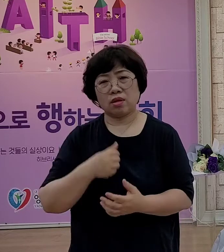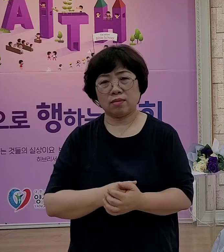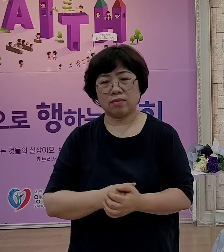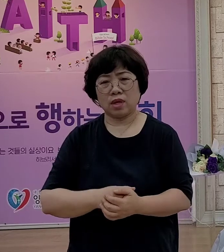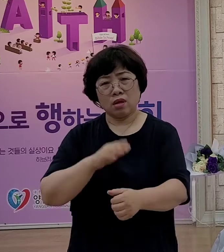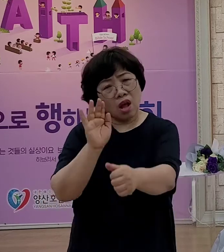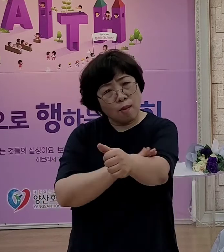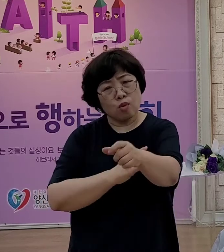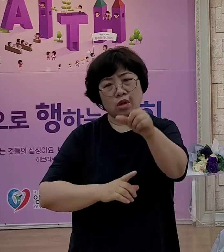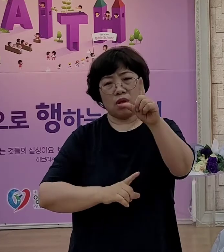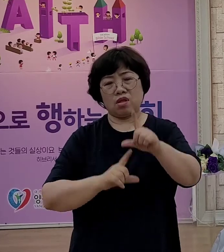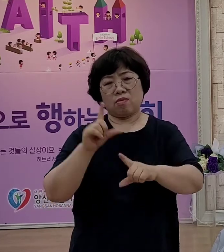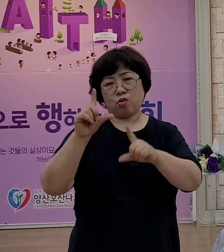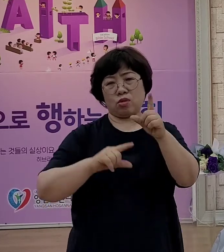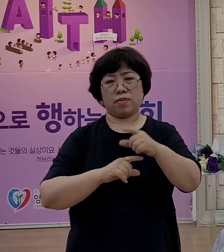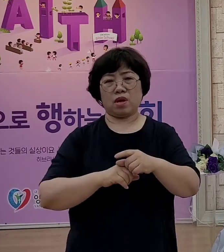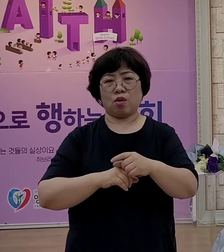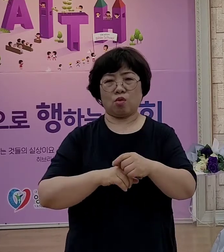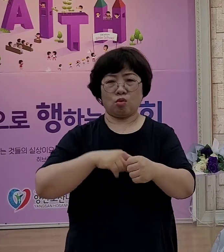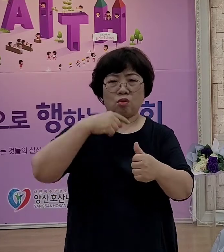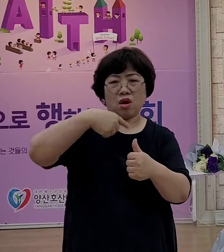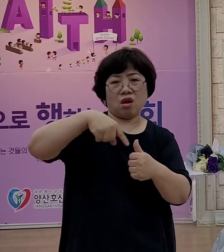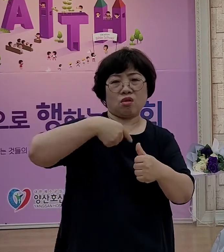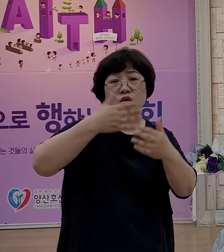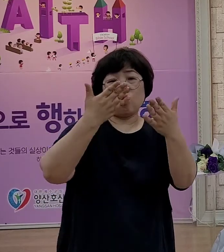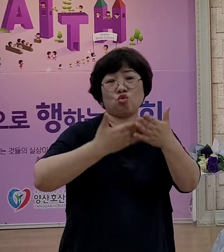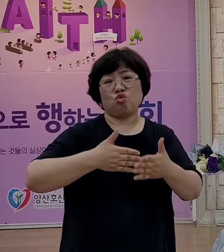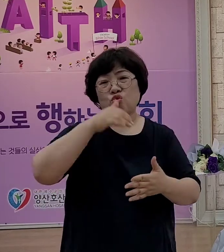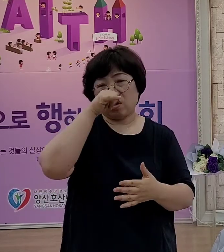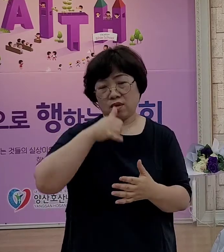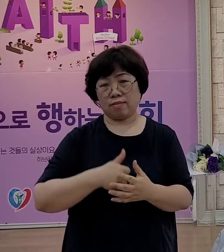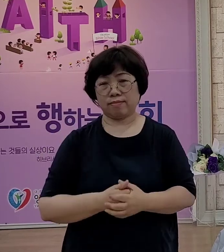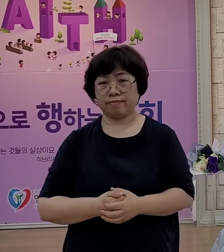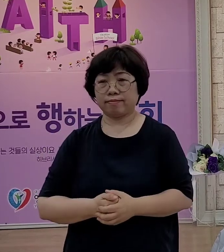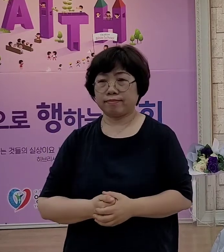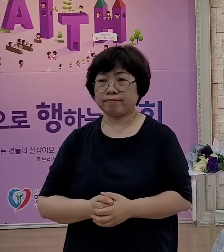이게 잘못된 것이라고 우리에게 가르치고 있습니다.